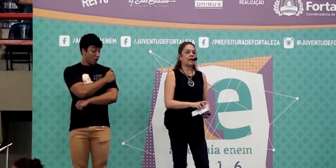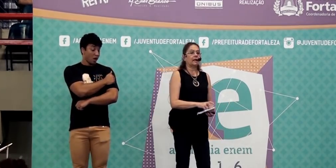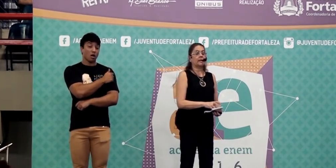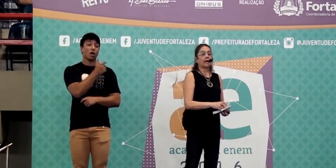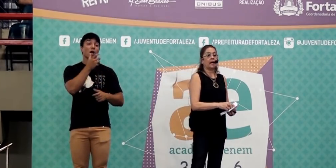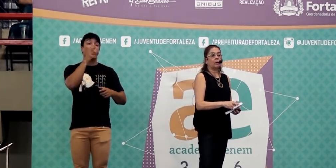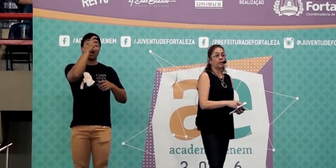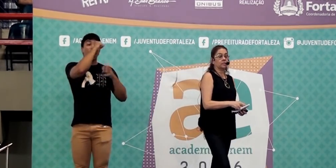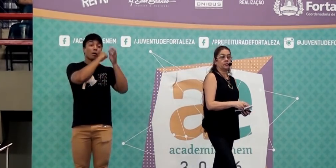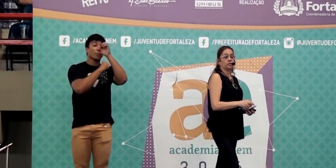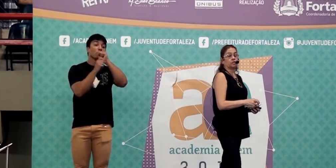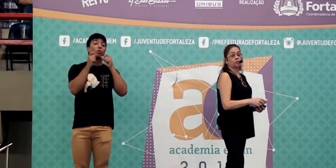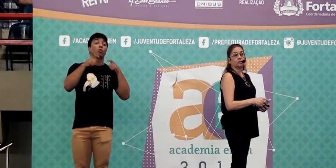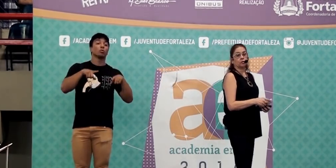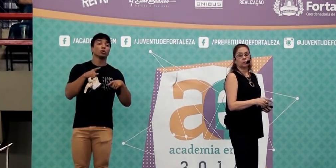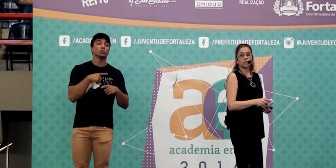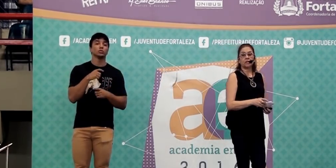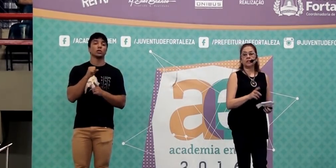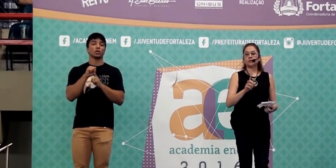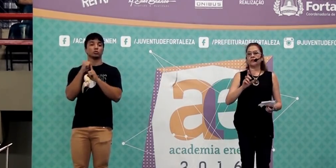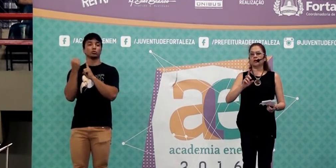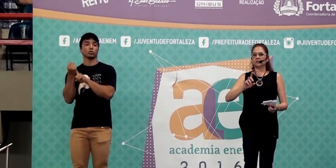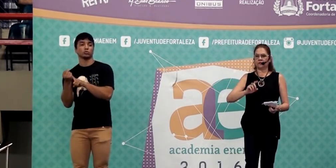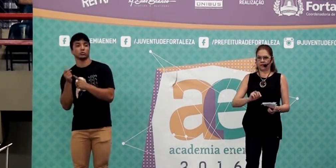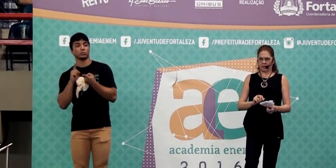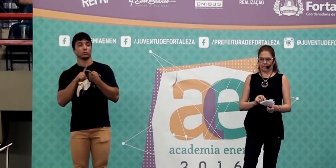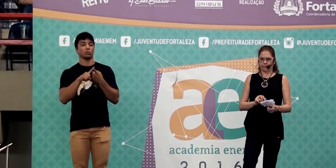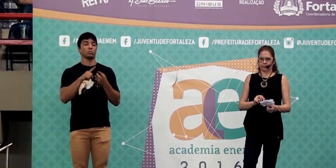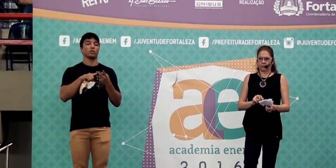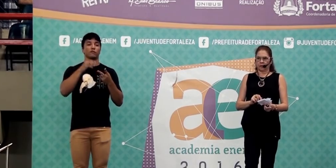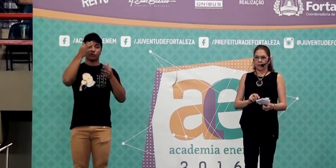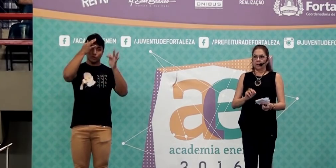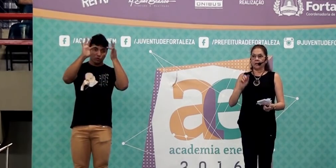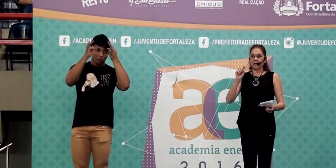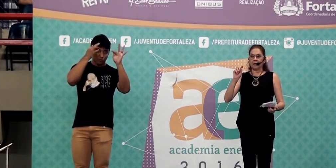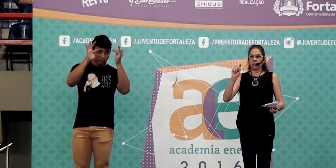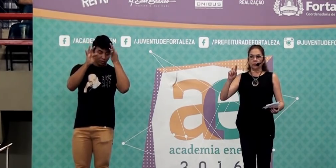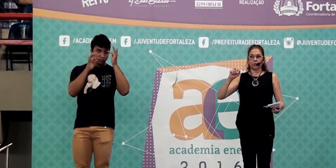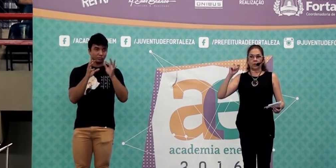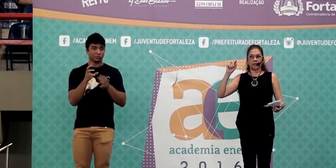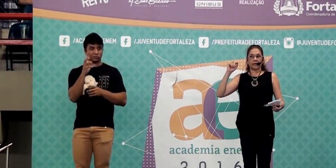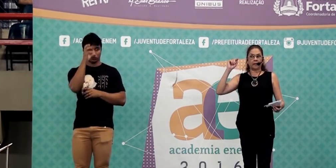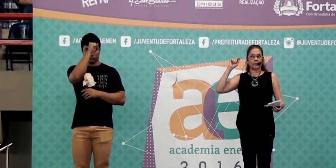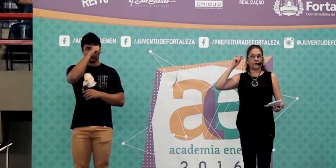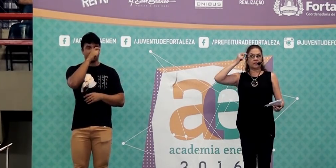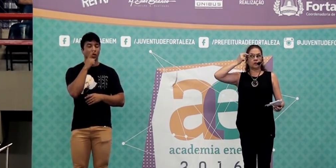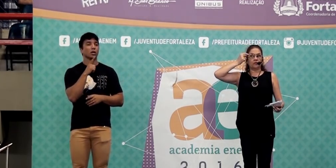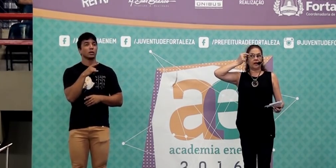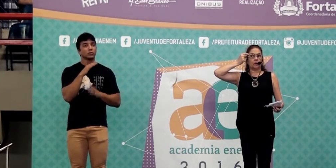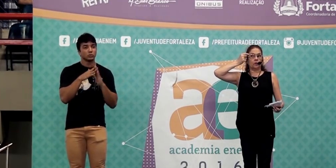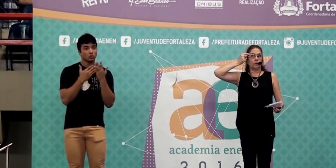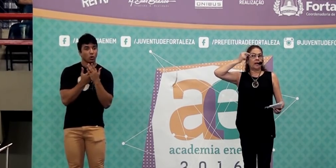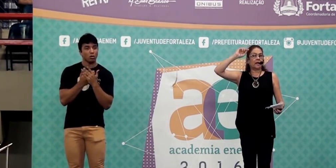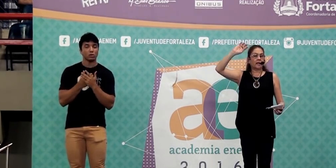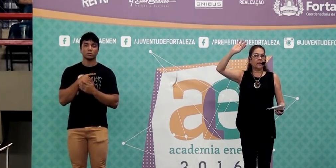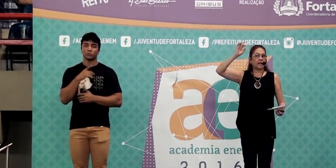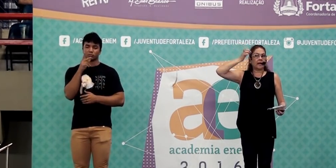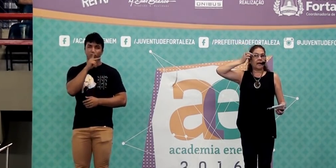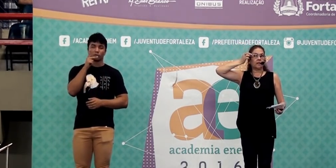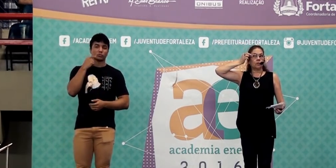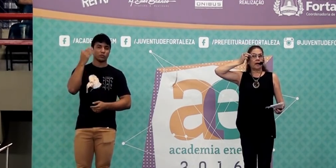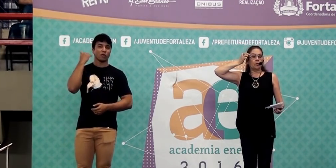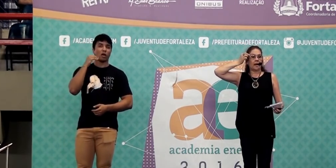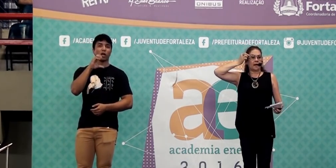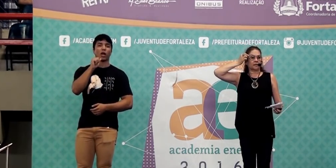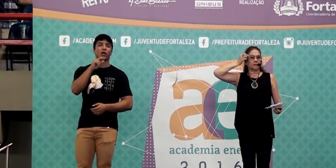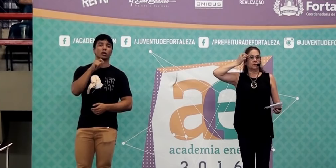aprendem na aula de sociologia e de filosofia. Tem aluno que quando aquele professor falou lá naquele